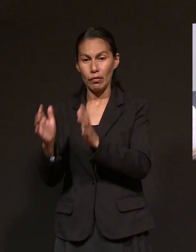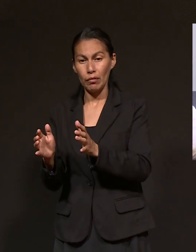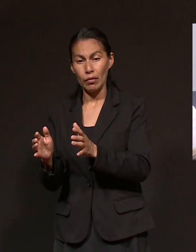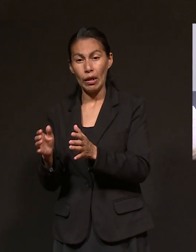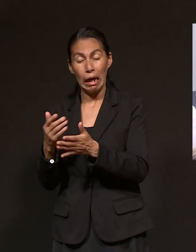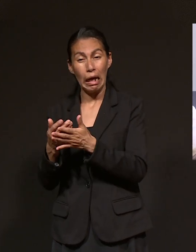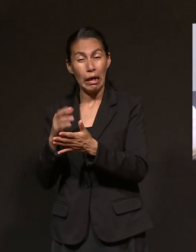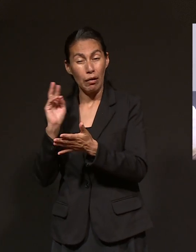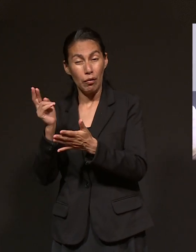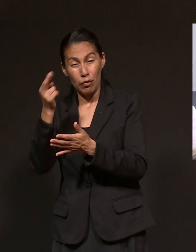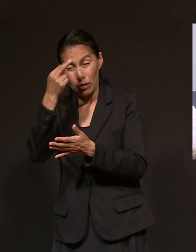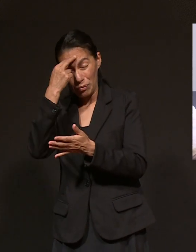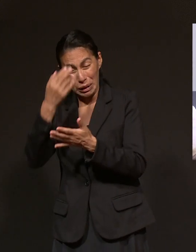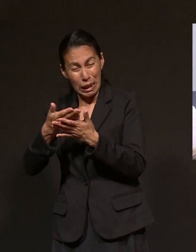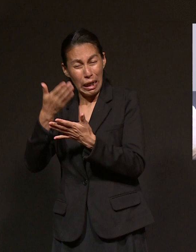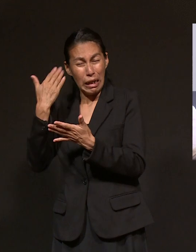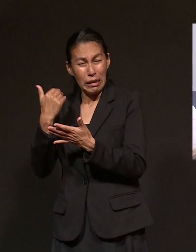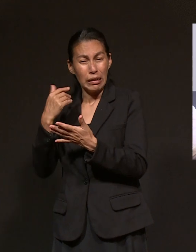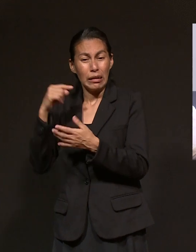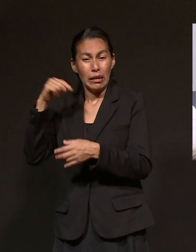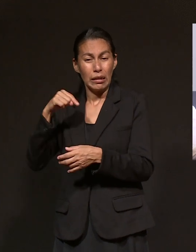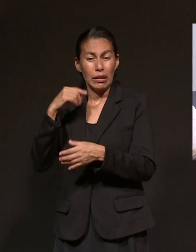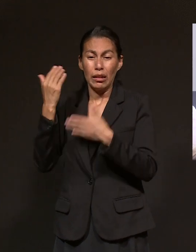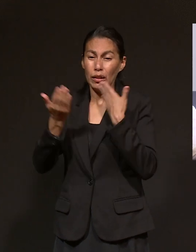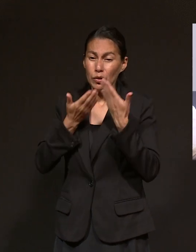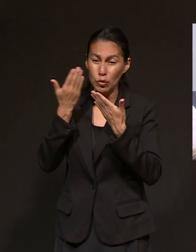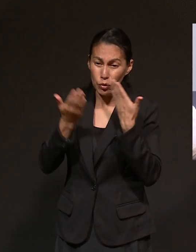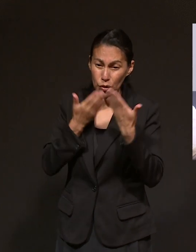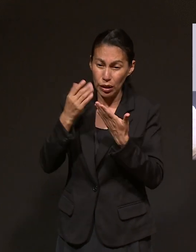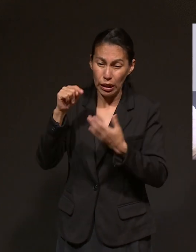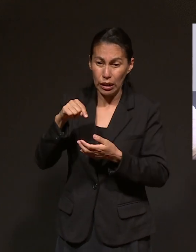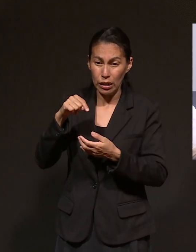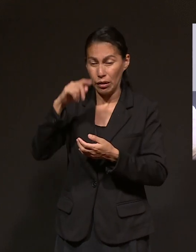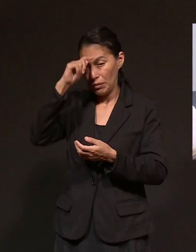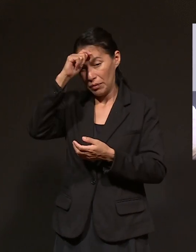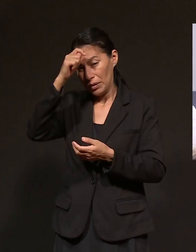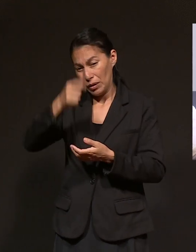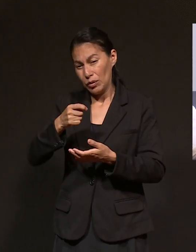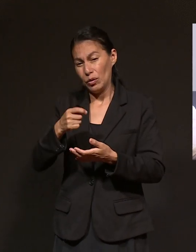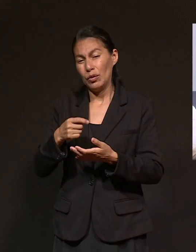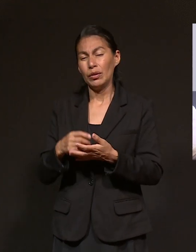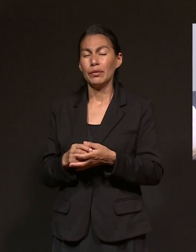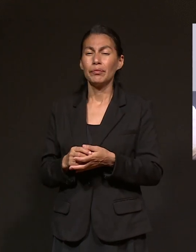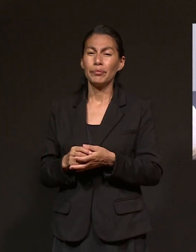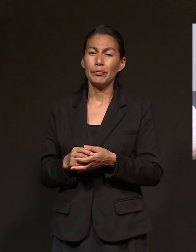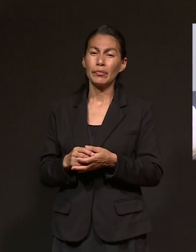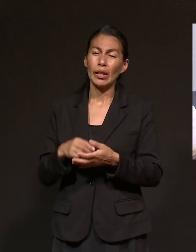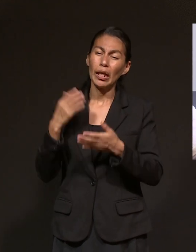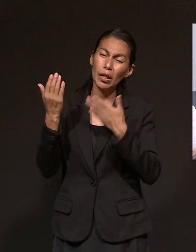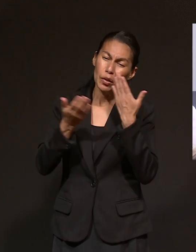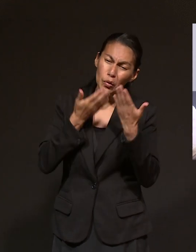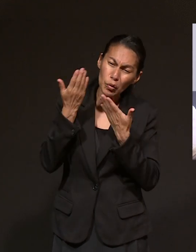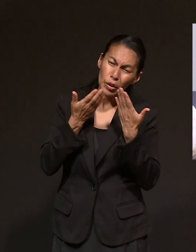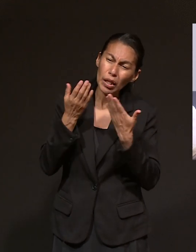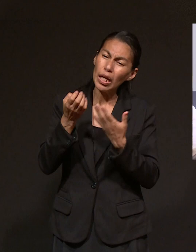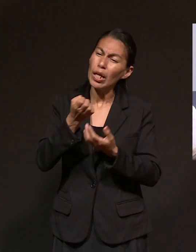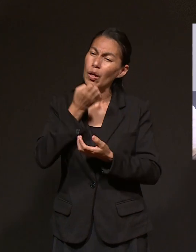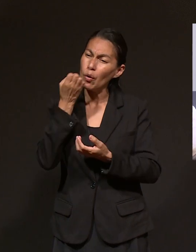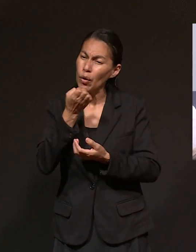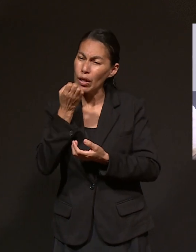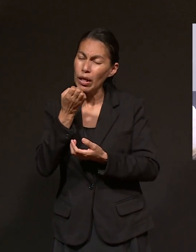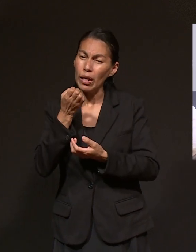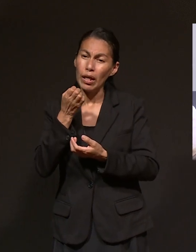y yo estudiamos aquí en la universidad. Vimos las bendiciones de estudiar en una escuela